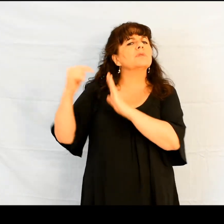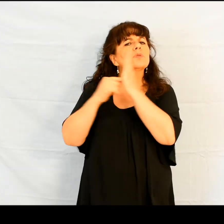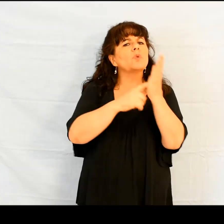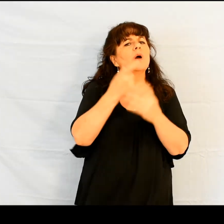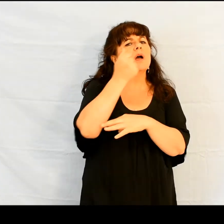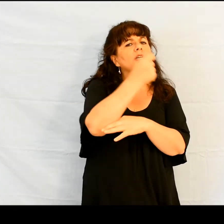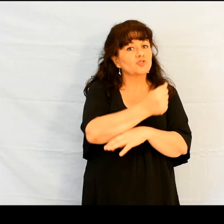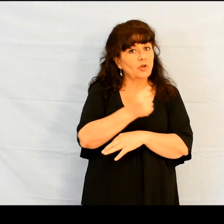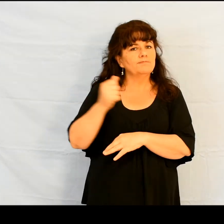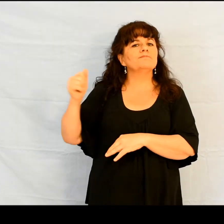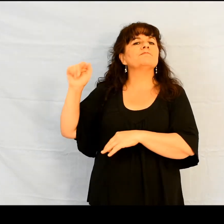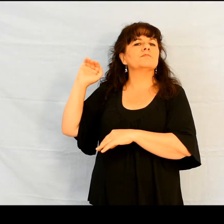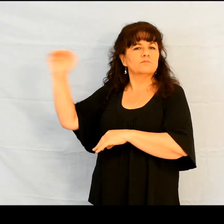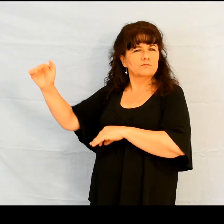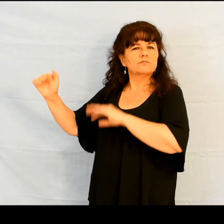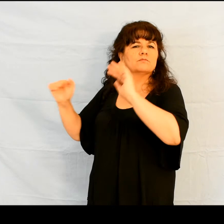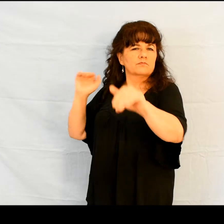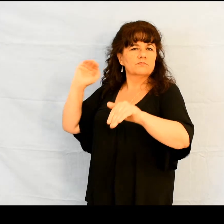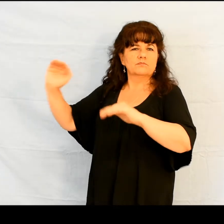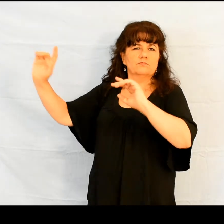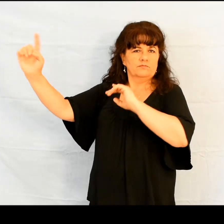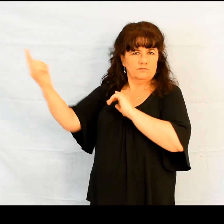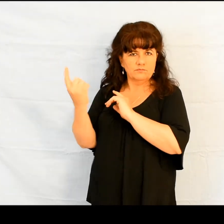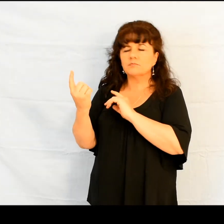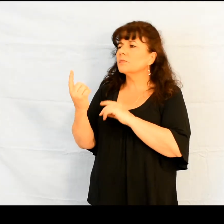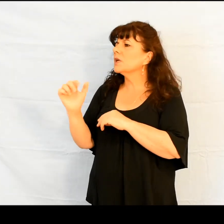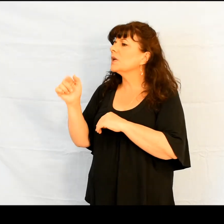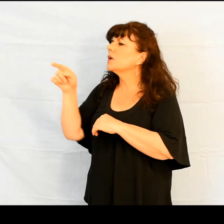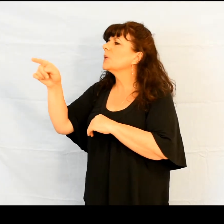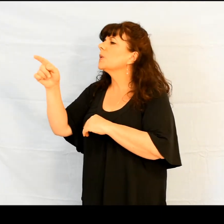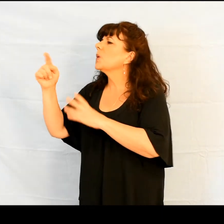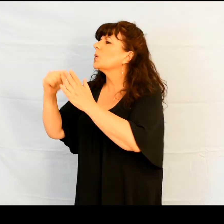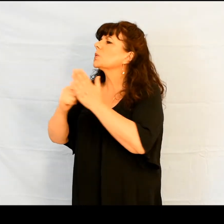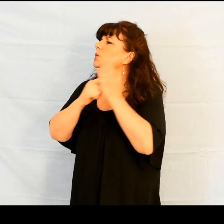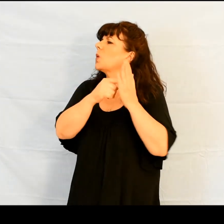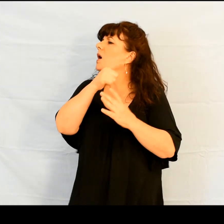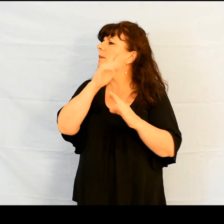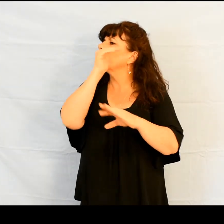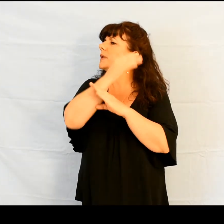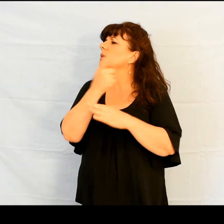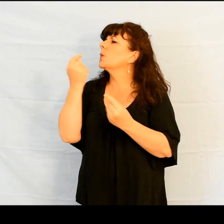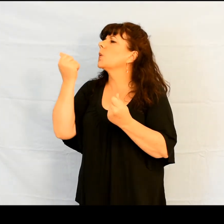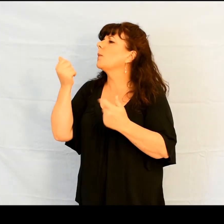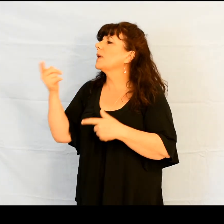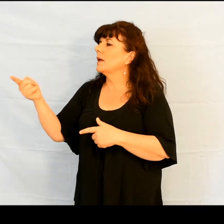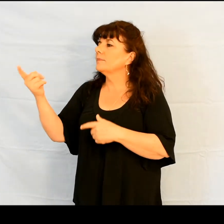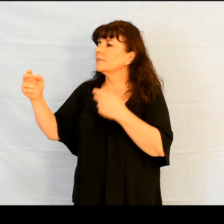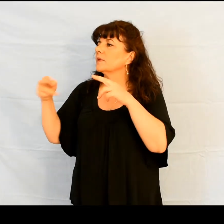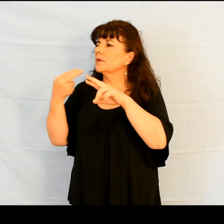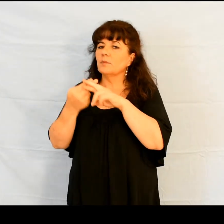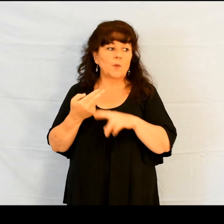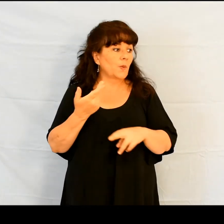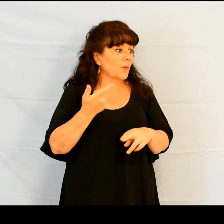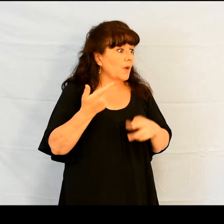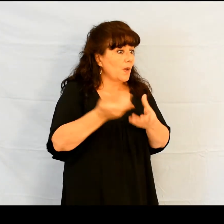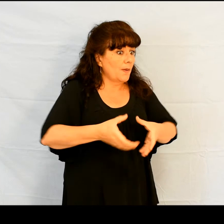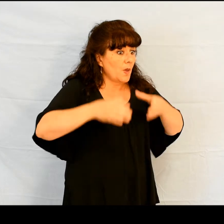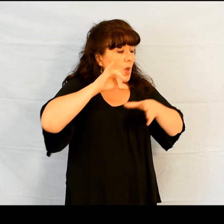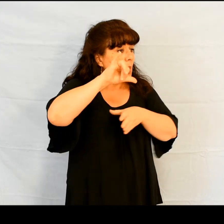maître ?» Il répondit, « 100 barils d'huile. » Le gérant lui dit, « Voici ton